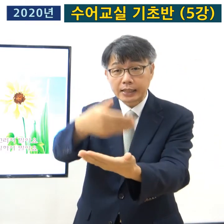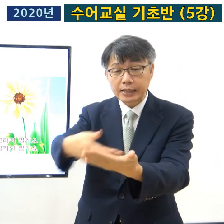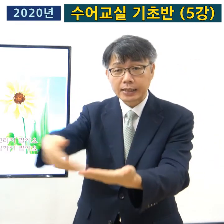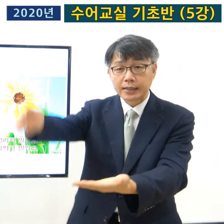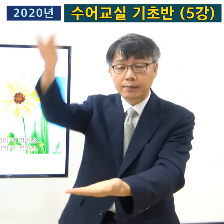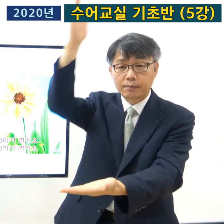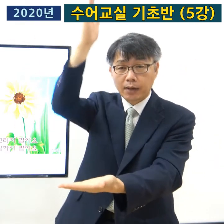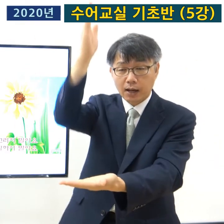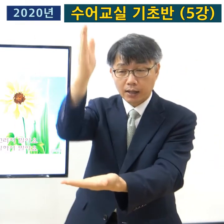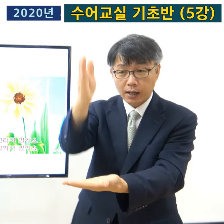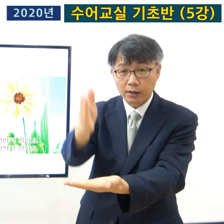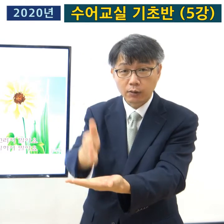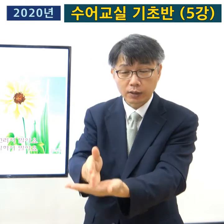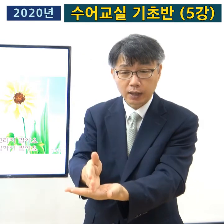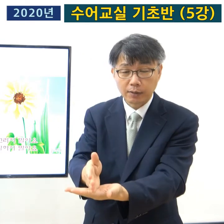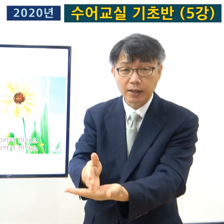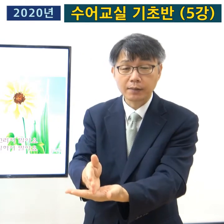그리지 말아요. 그 다음에